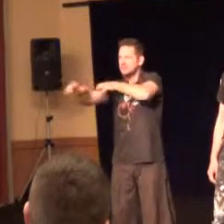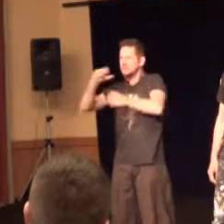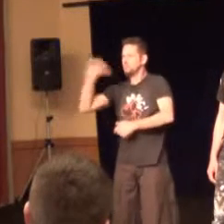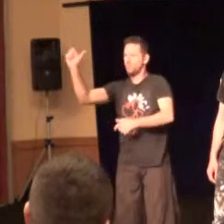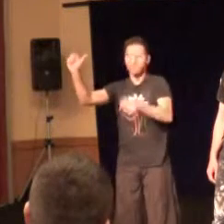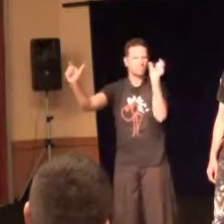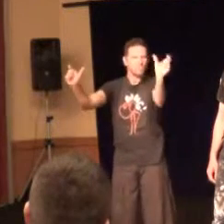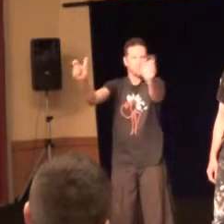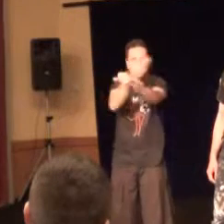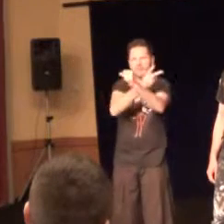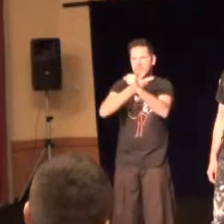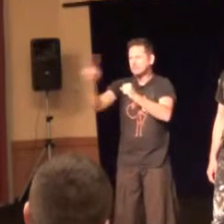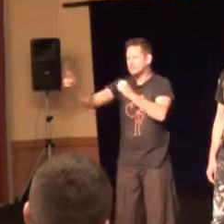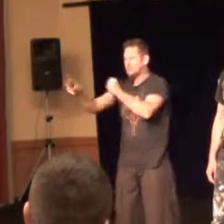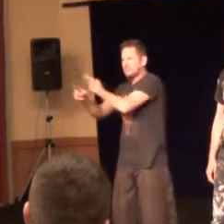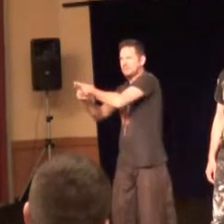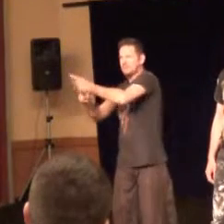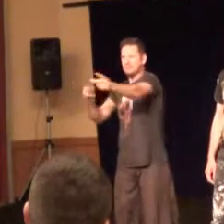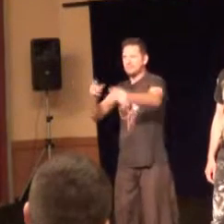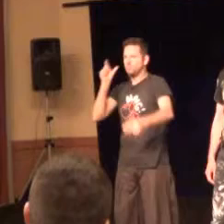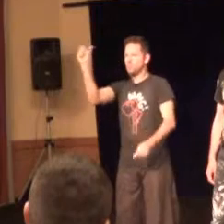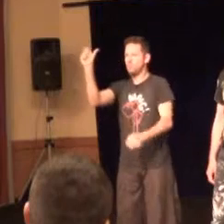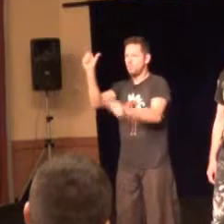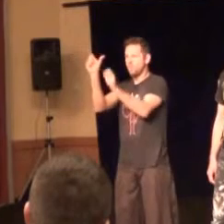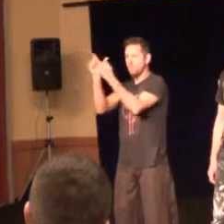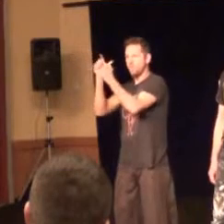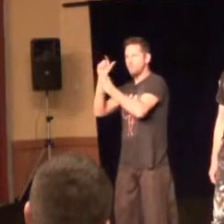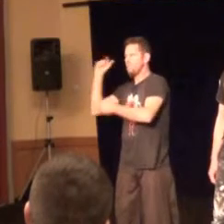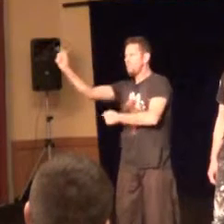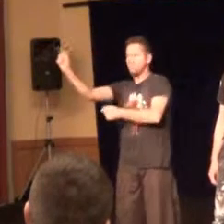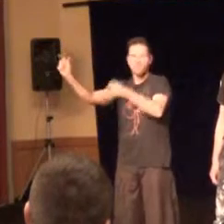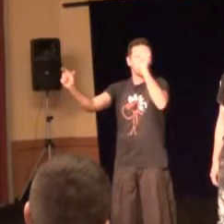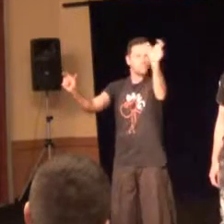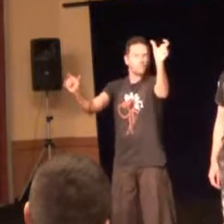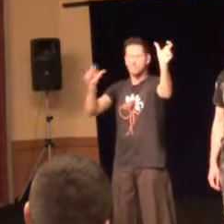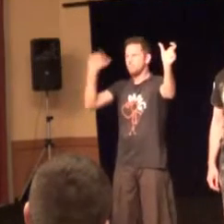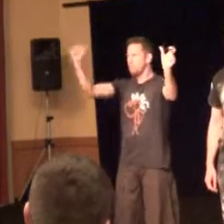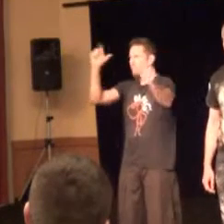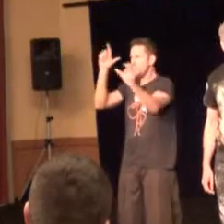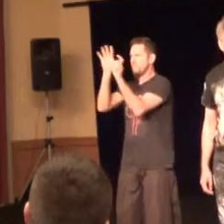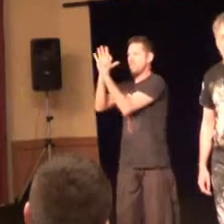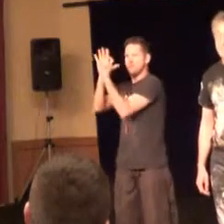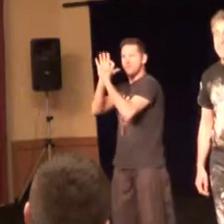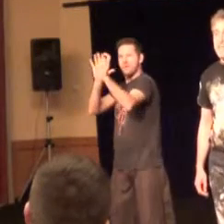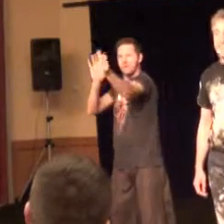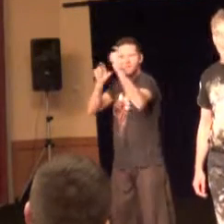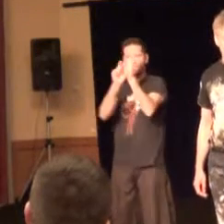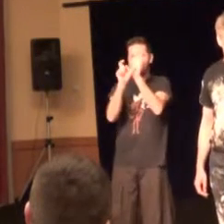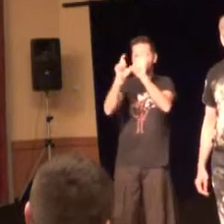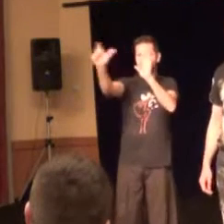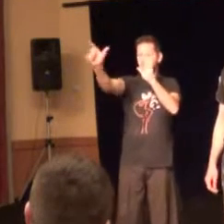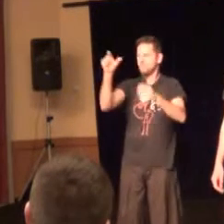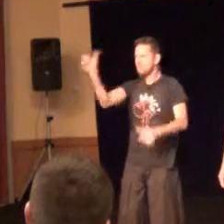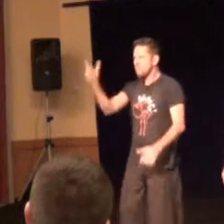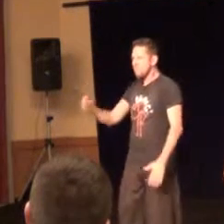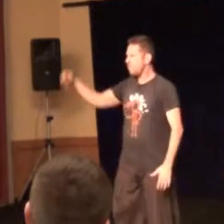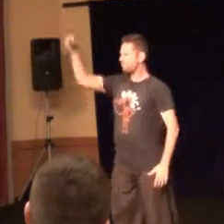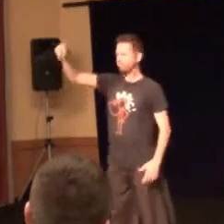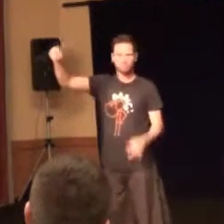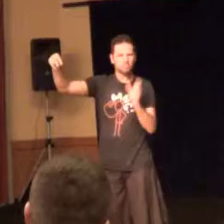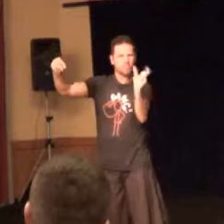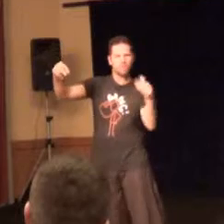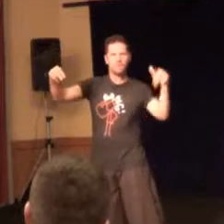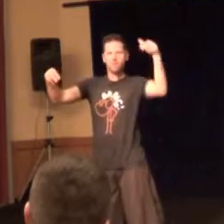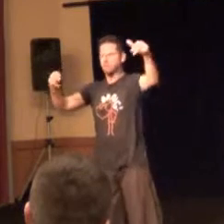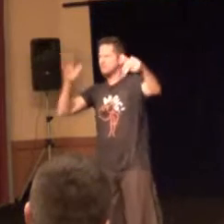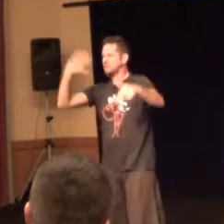des mots dans les mains, des mots tendus, des mots levés, des signes qui assignent, plus